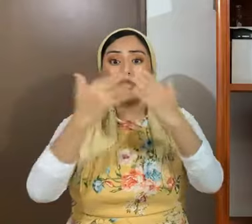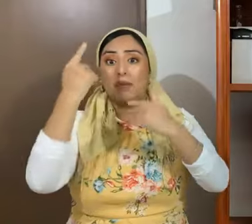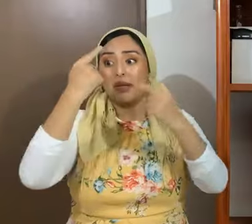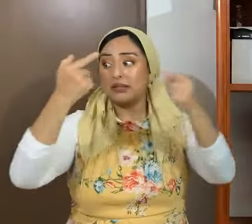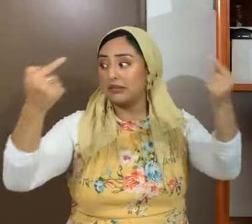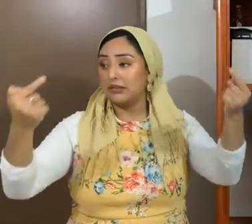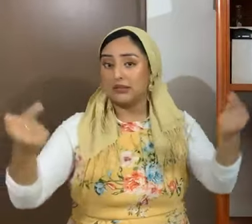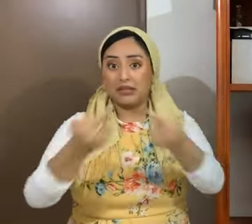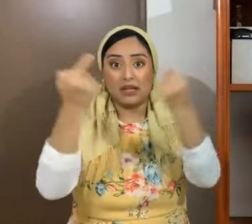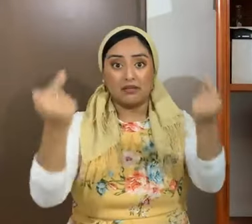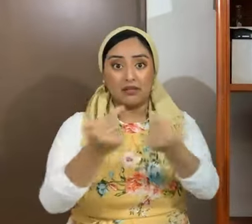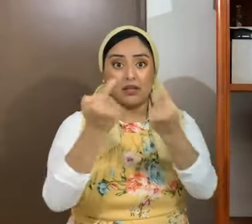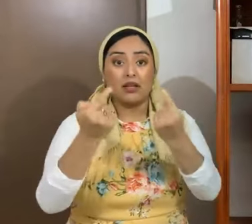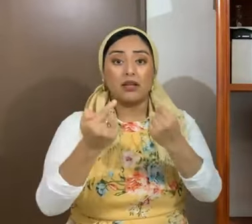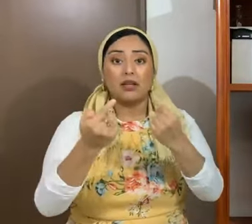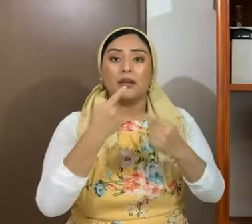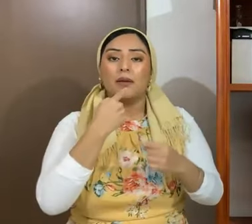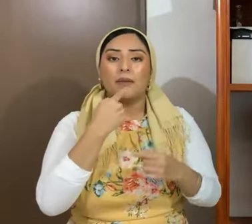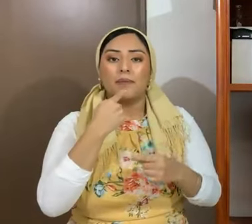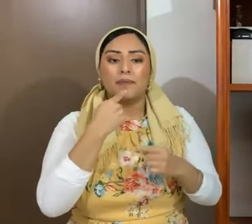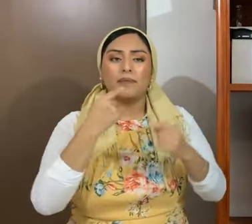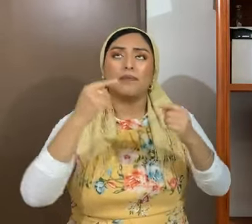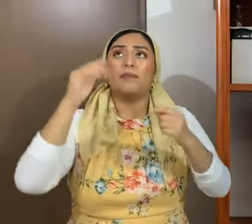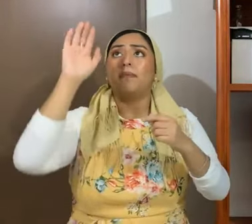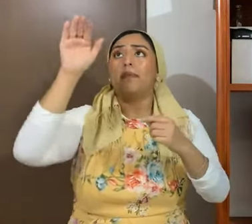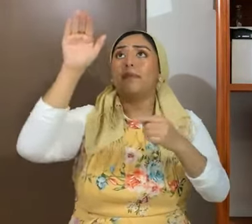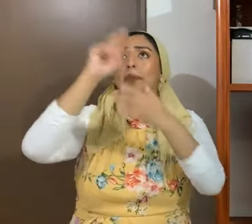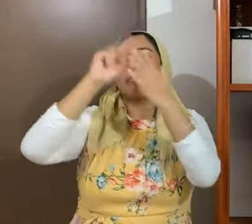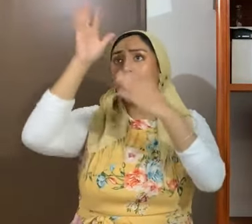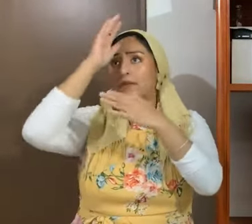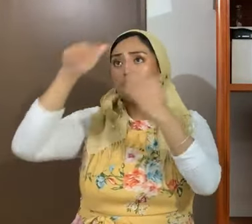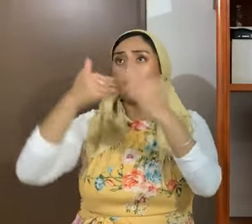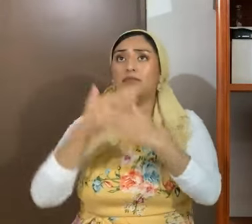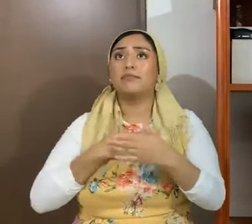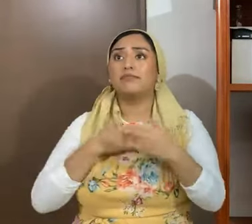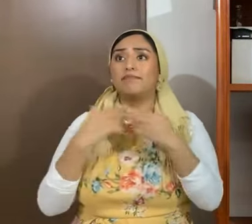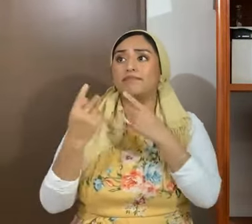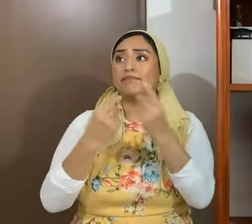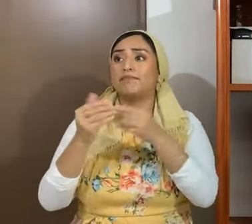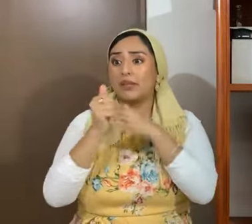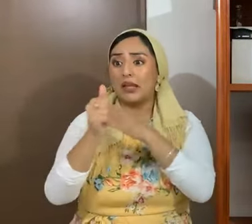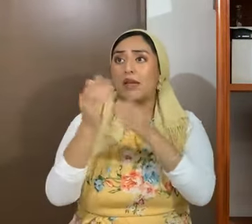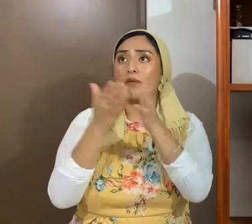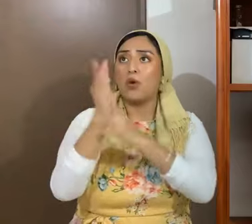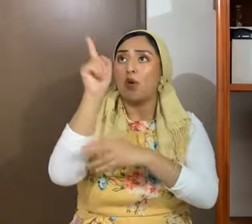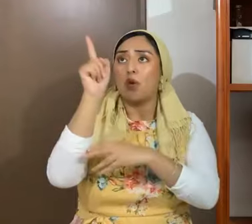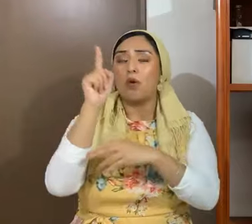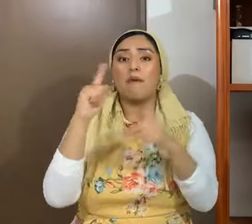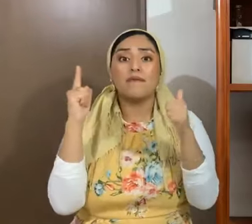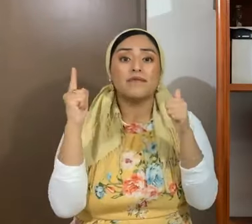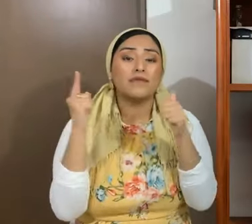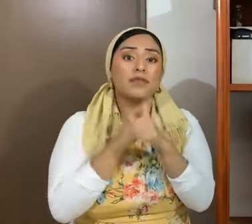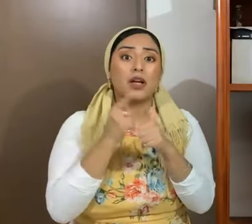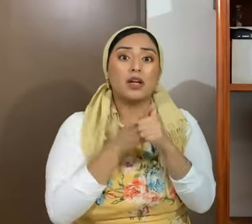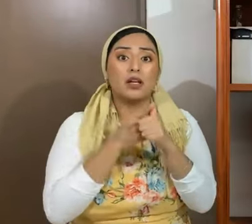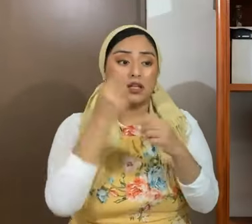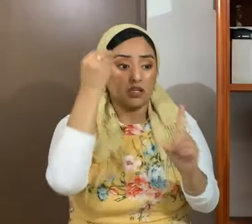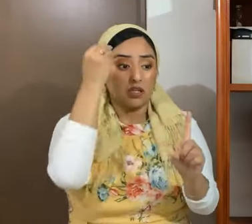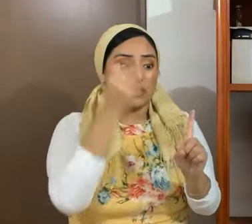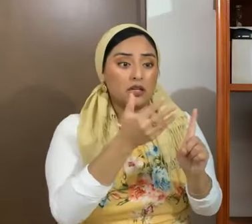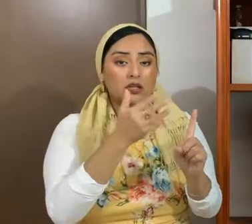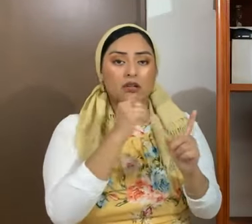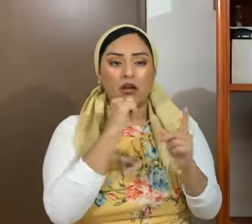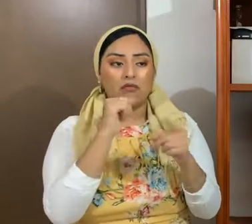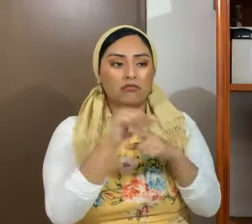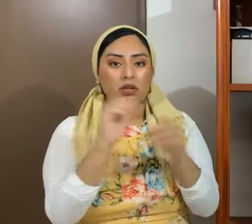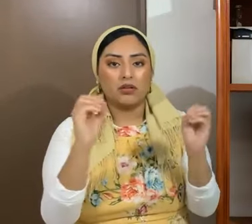o alguien que no guarda la Torah decir al Eterno, Padre, que todo lo que yo haga sea dirigido por ti, porque lo primero que le dice que haga, no